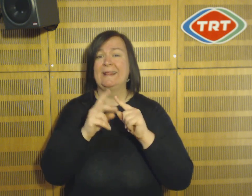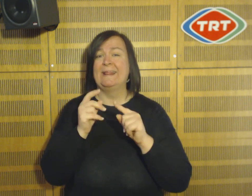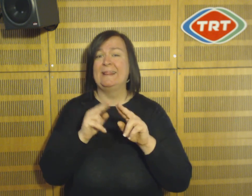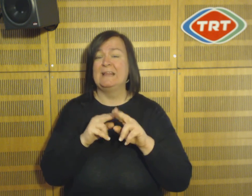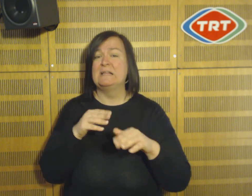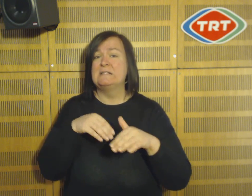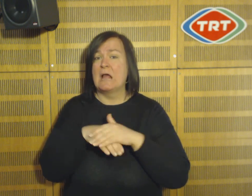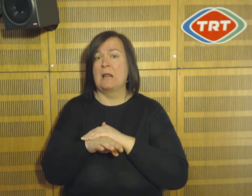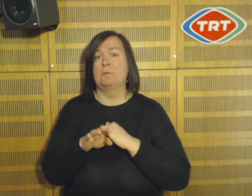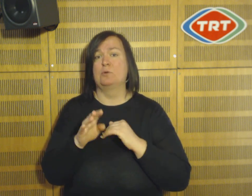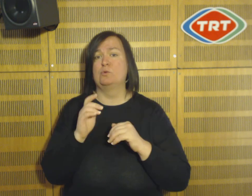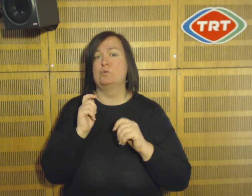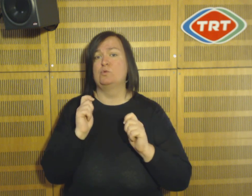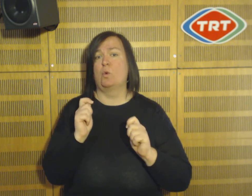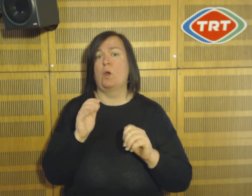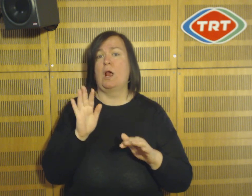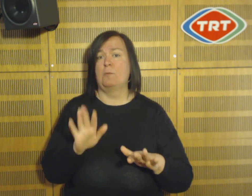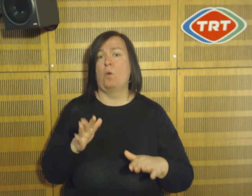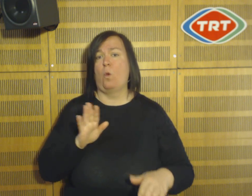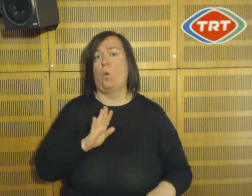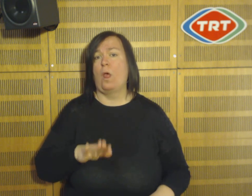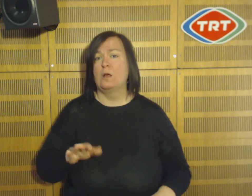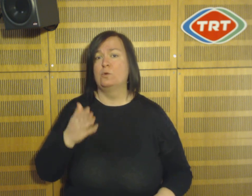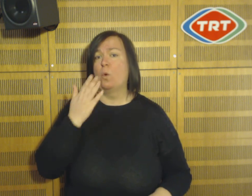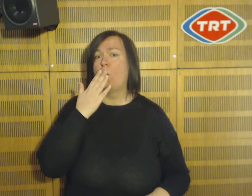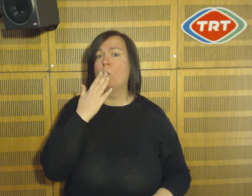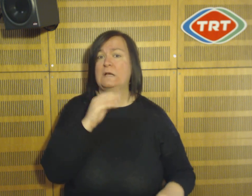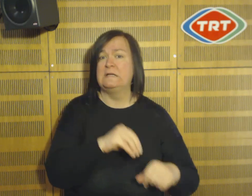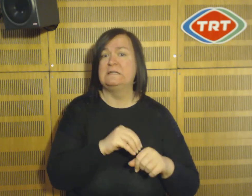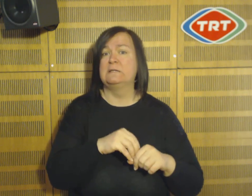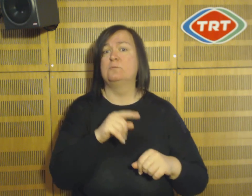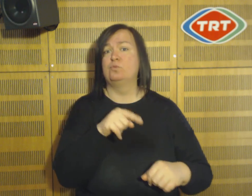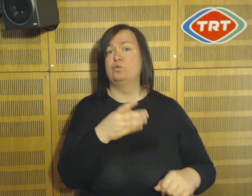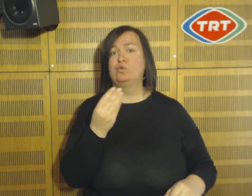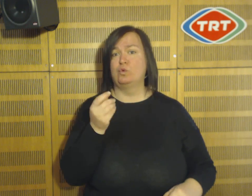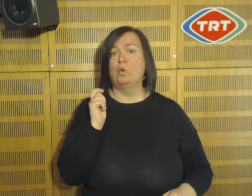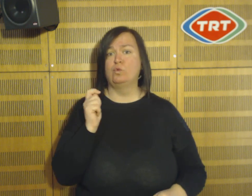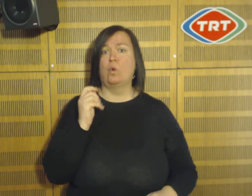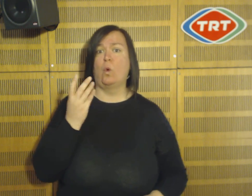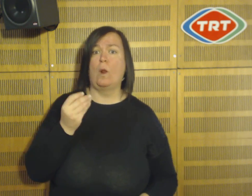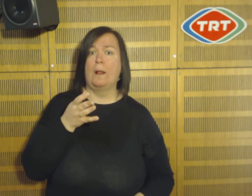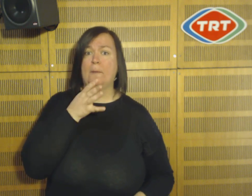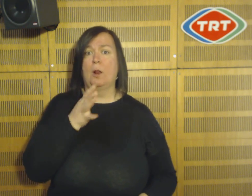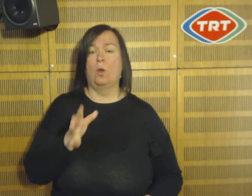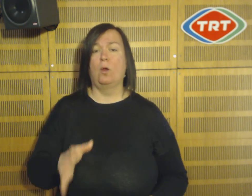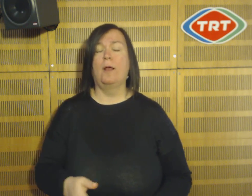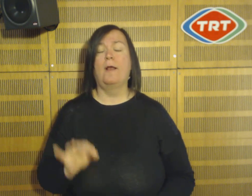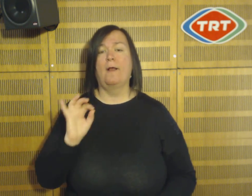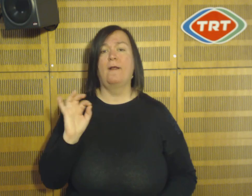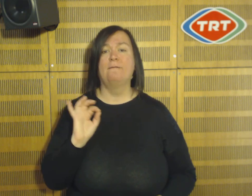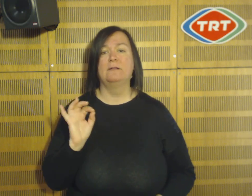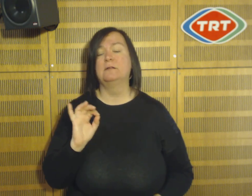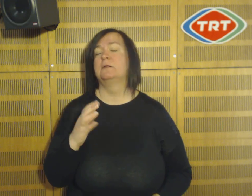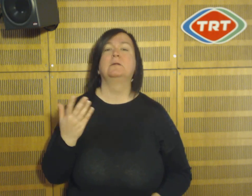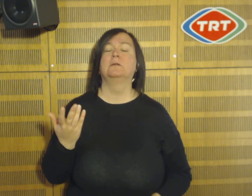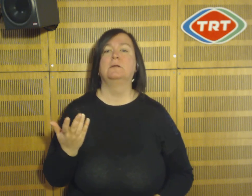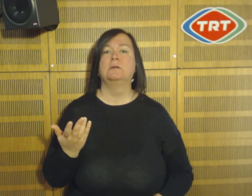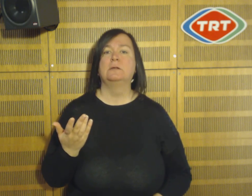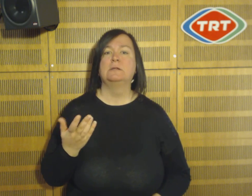zorunda kal olabiliyormuş öğrenciler Çocuklar okulda da bu çok zor olabiliyor Tabii Evet Eee Çünkü Eee saklamak